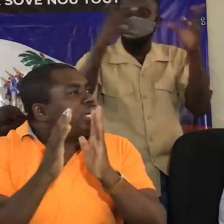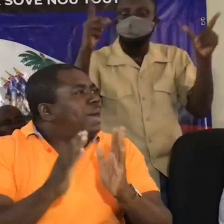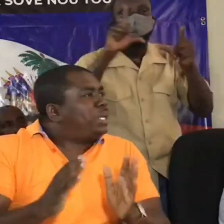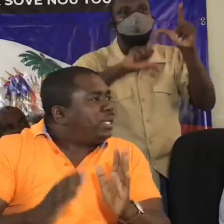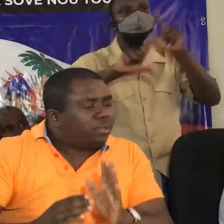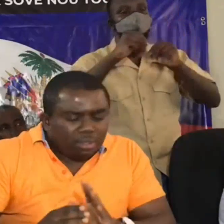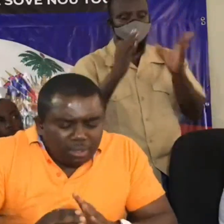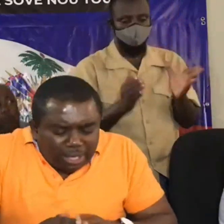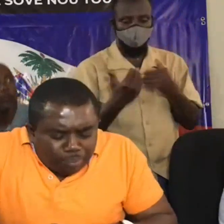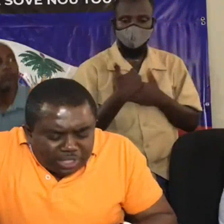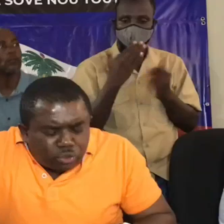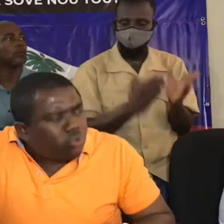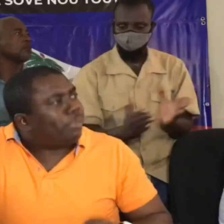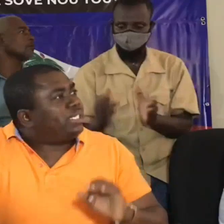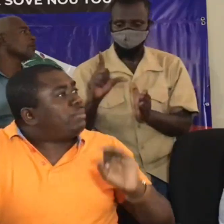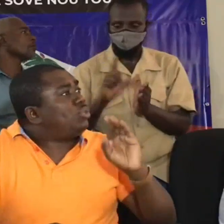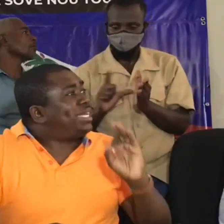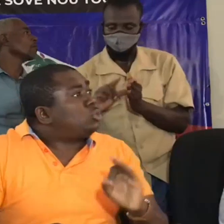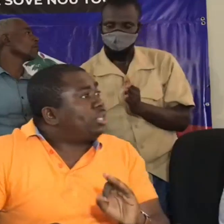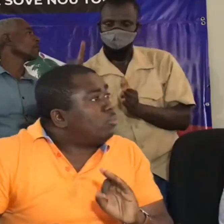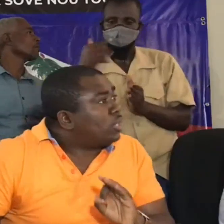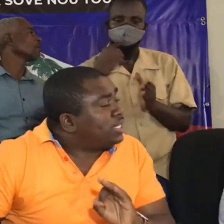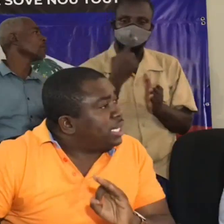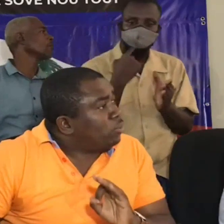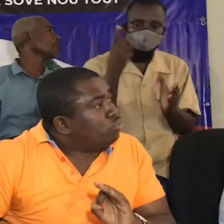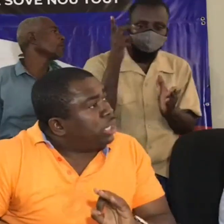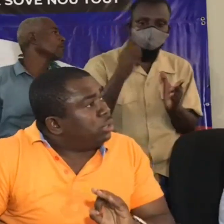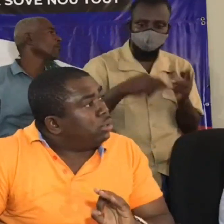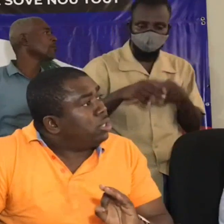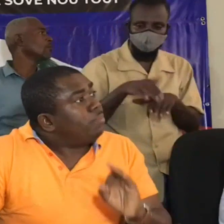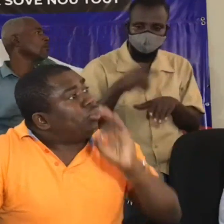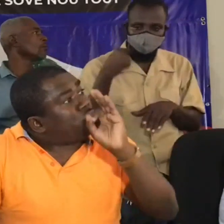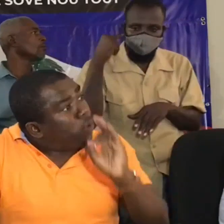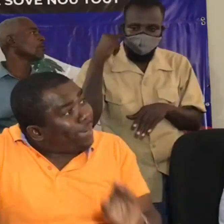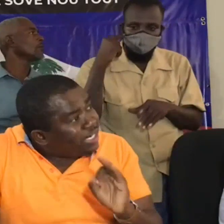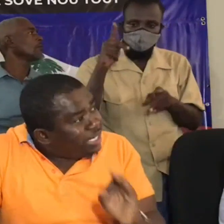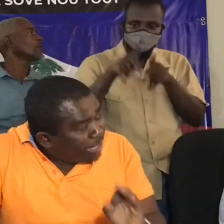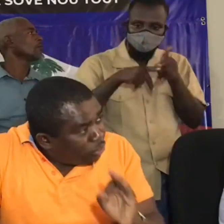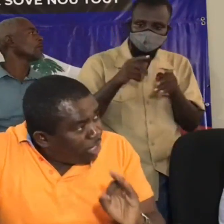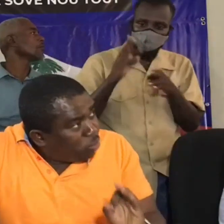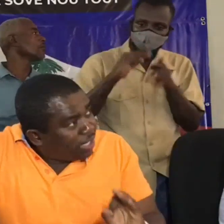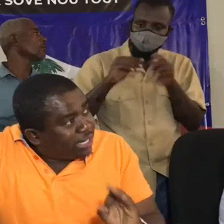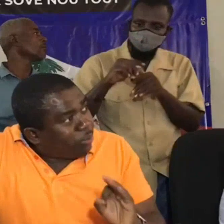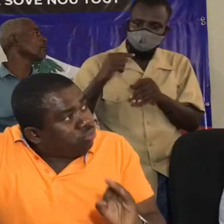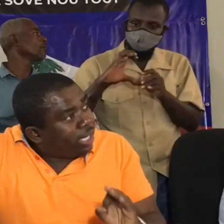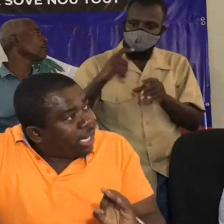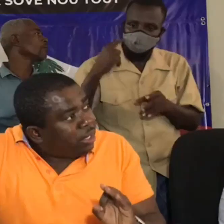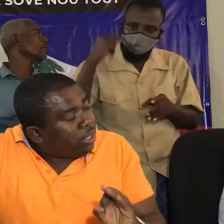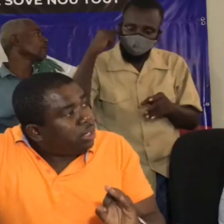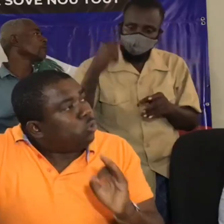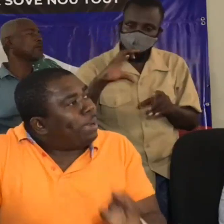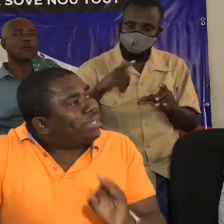moment de rappeler la position de principe du secteur démocratique et populaire. Position principe secteur démocratique et